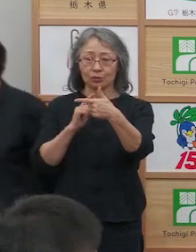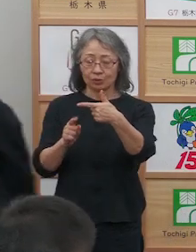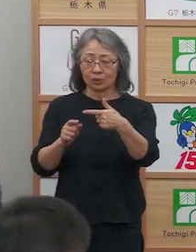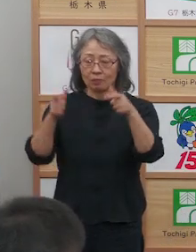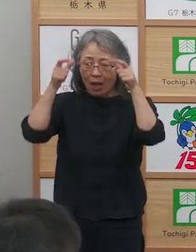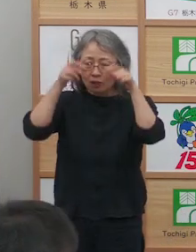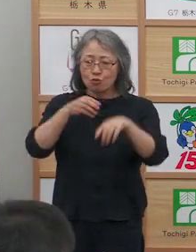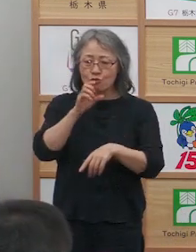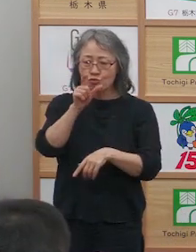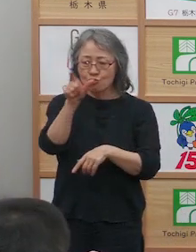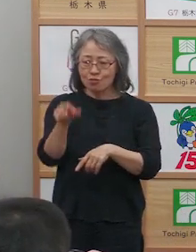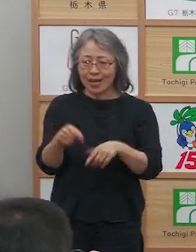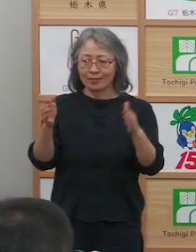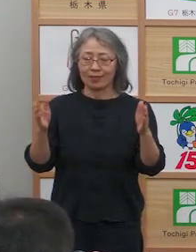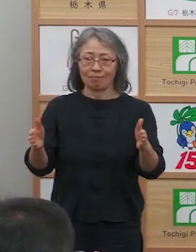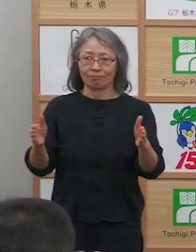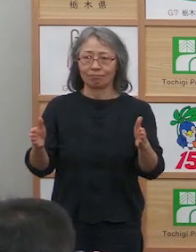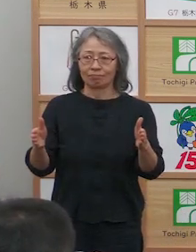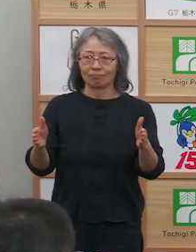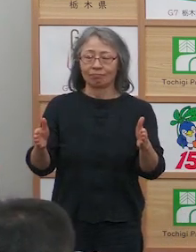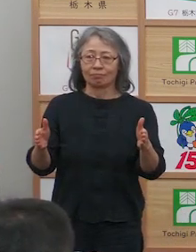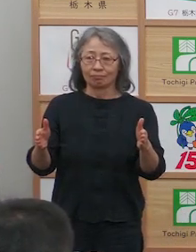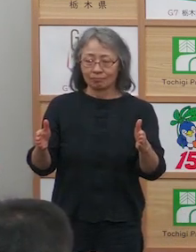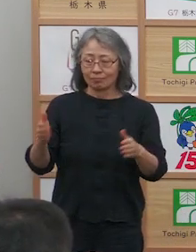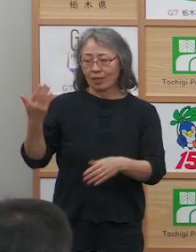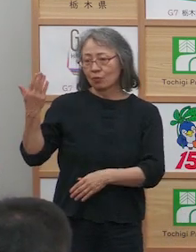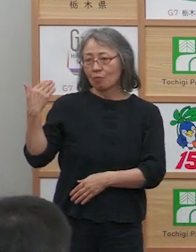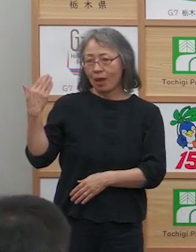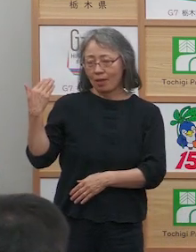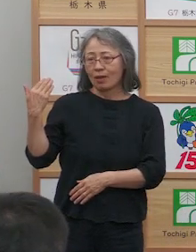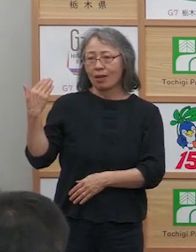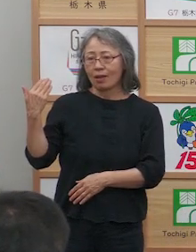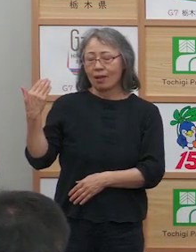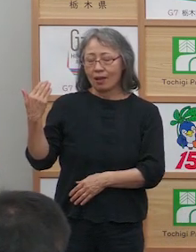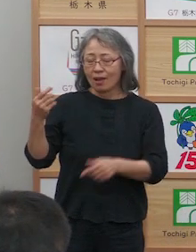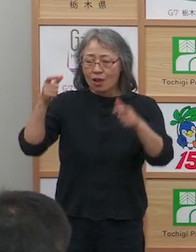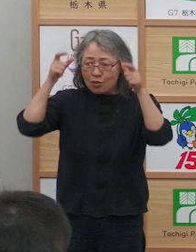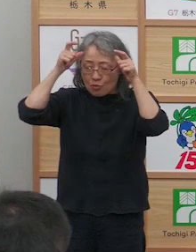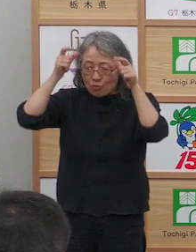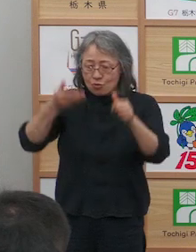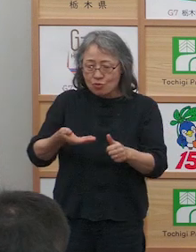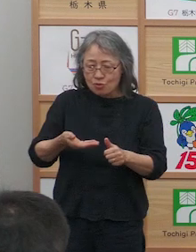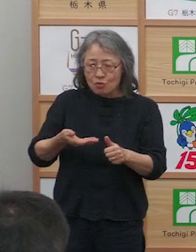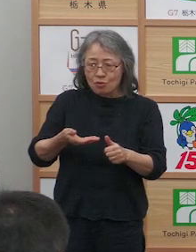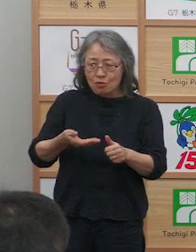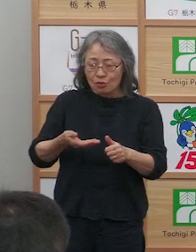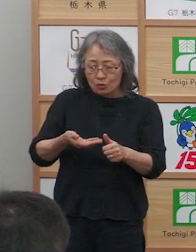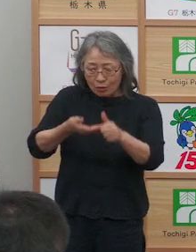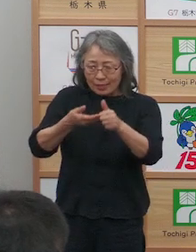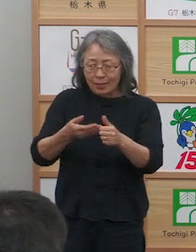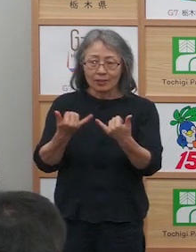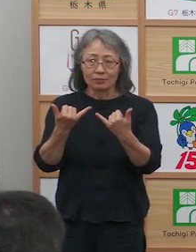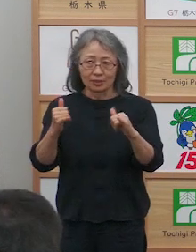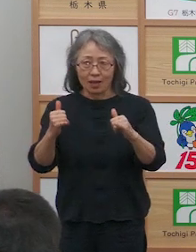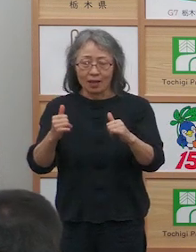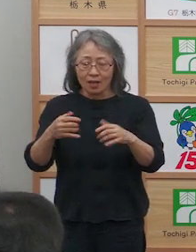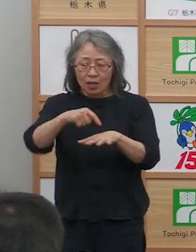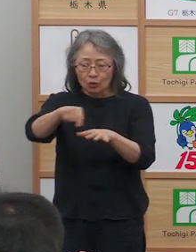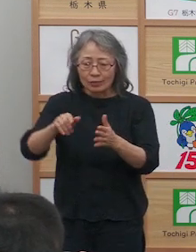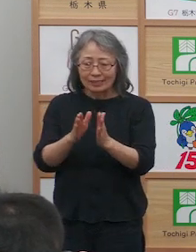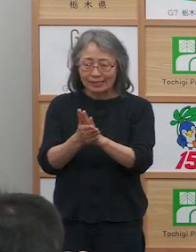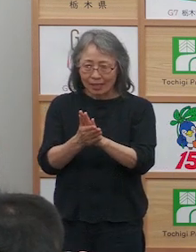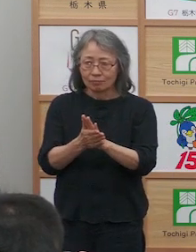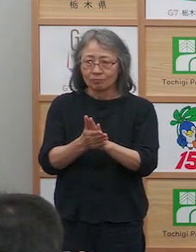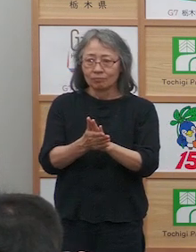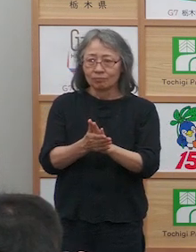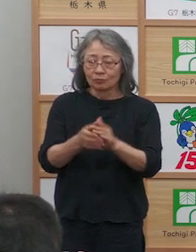牛乳月間でありまして、先日酪農生産者団体であります栃木県酪農